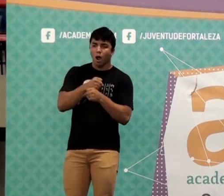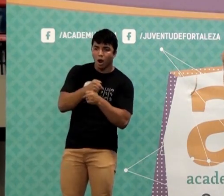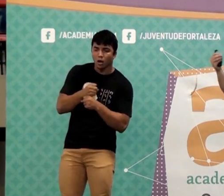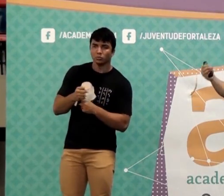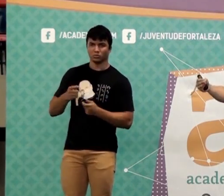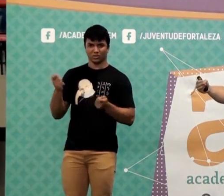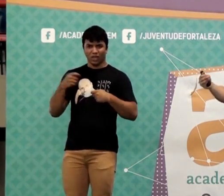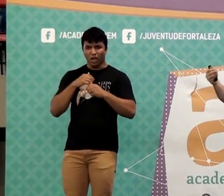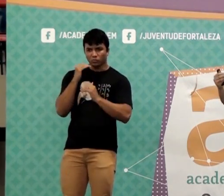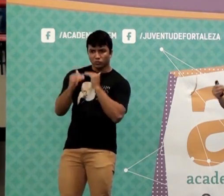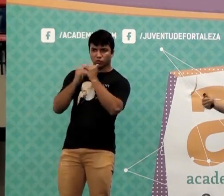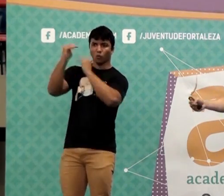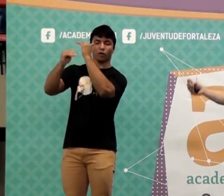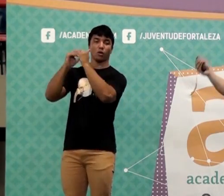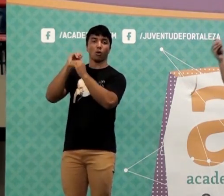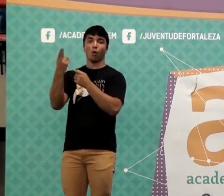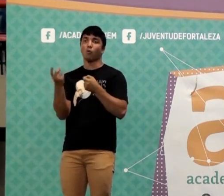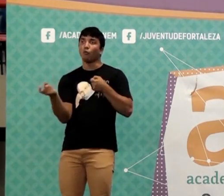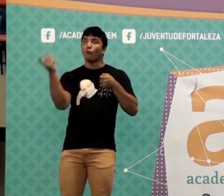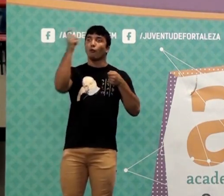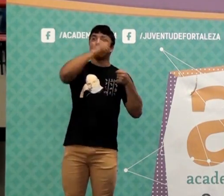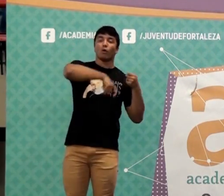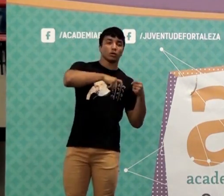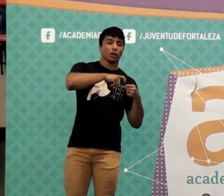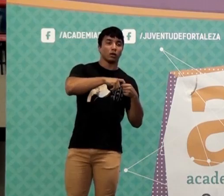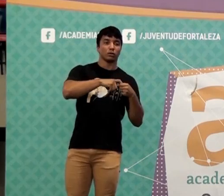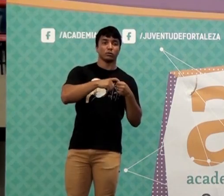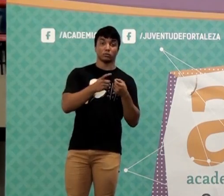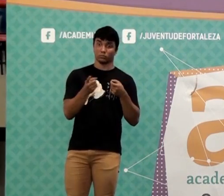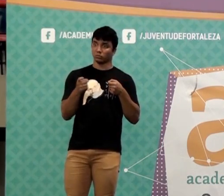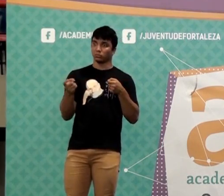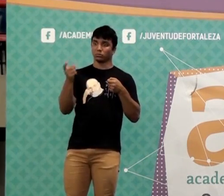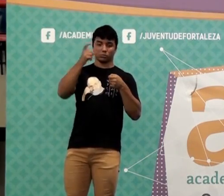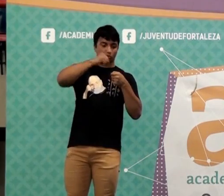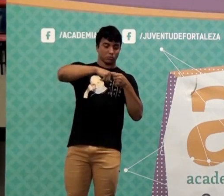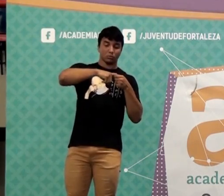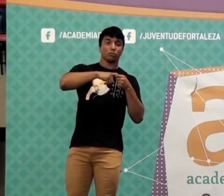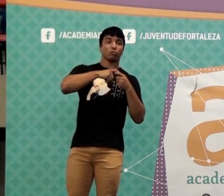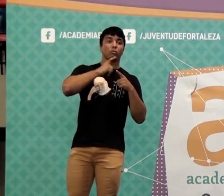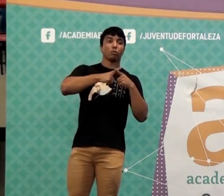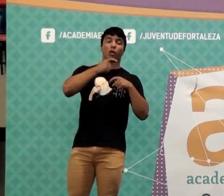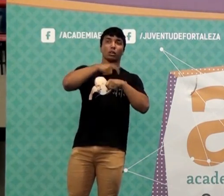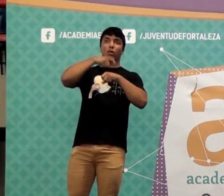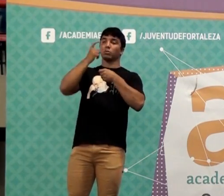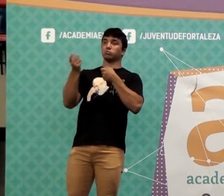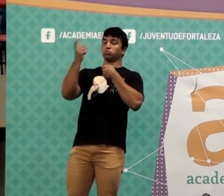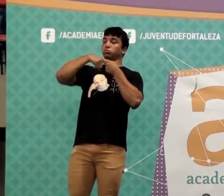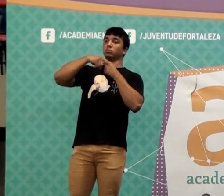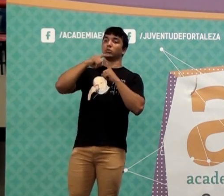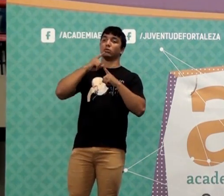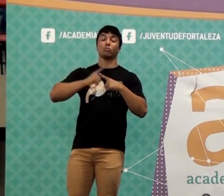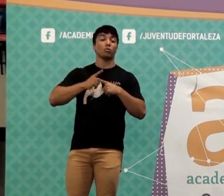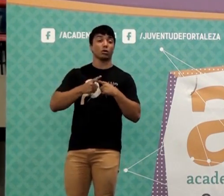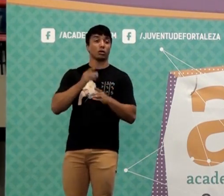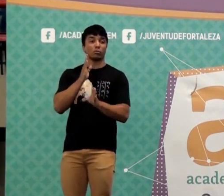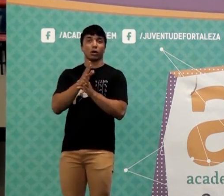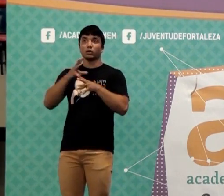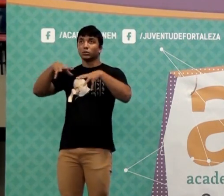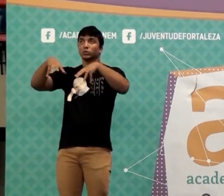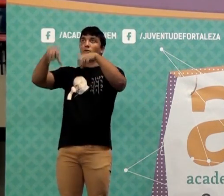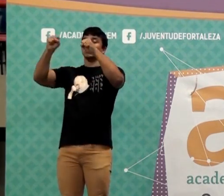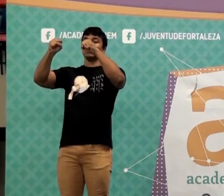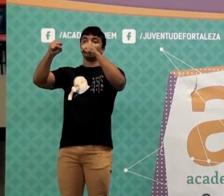se desenvolver ou a gente vai voltar no tempo? Percebe que a gente volta no tempo se acabasse a energia? A gente ia